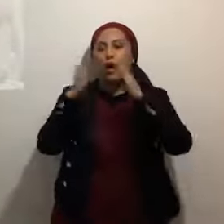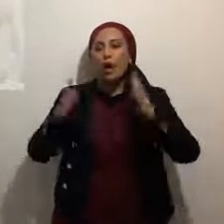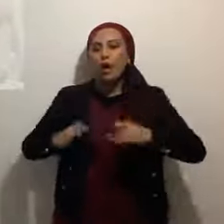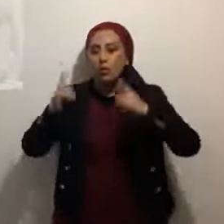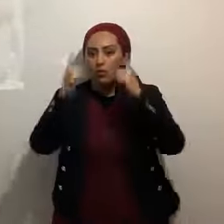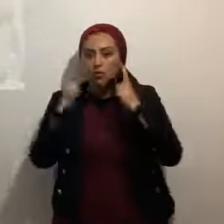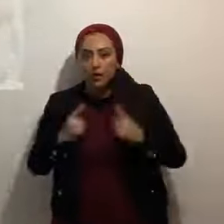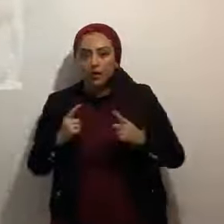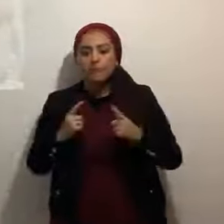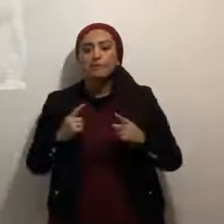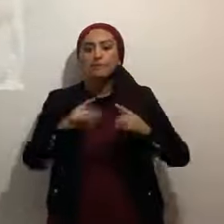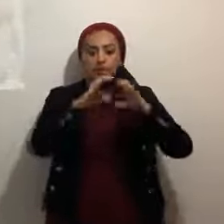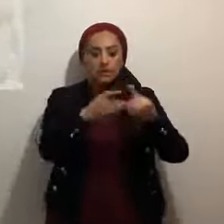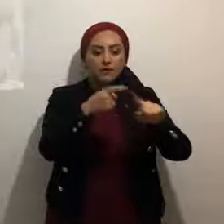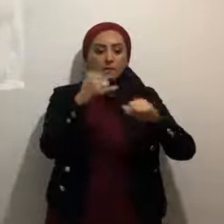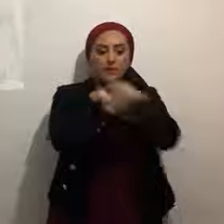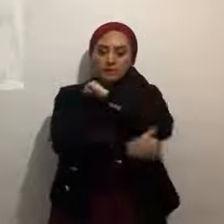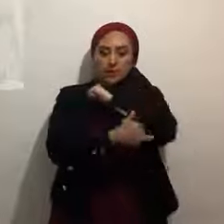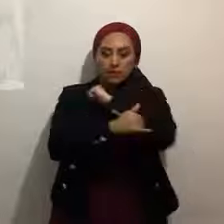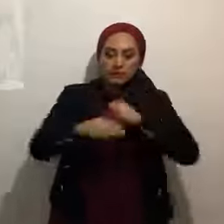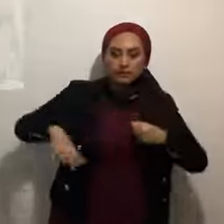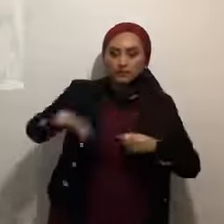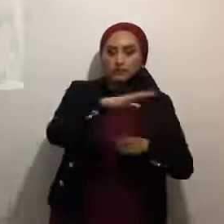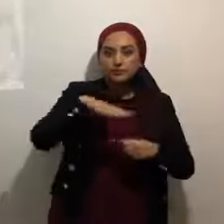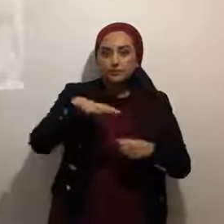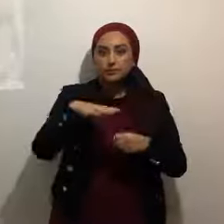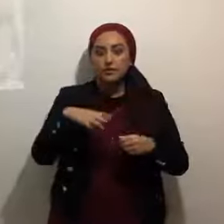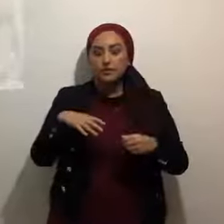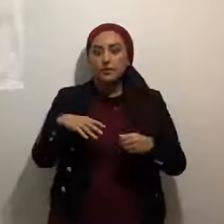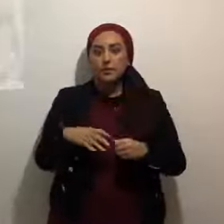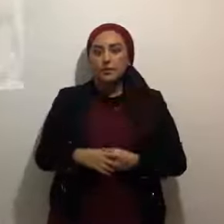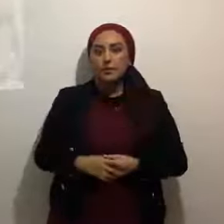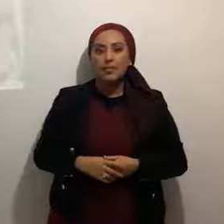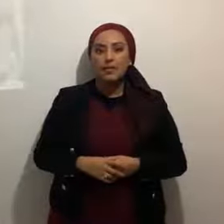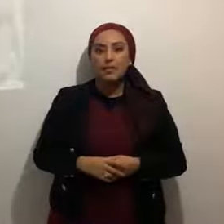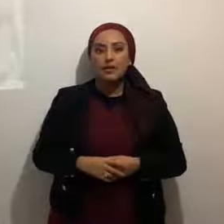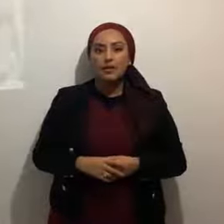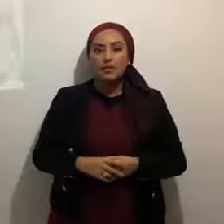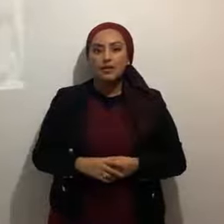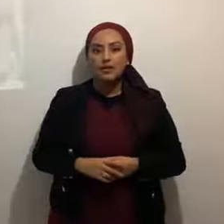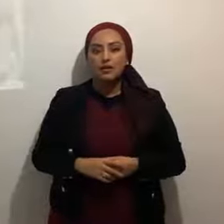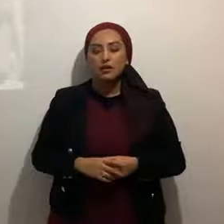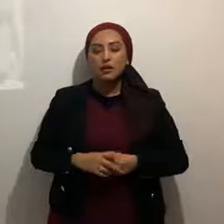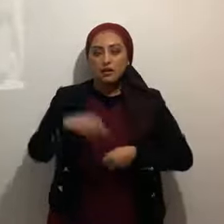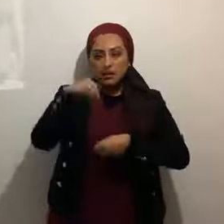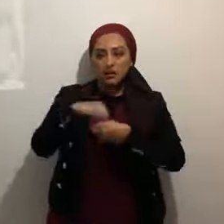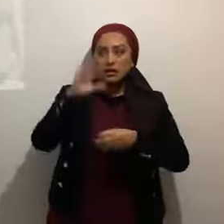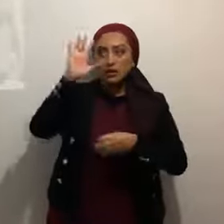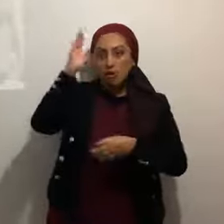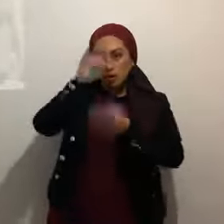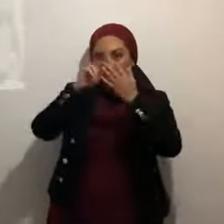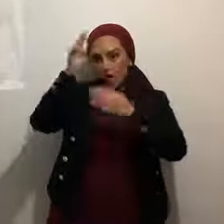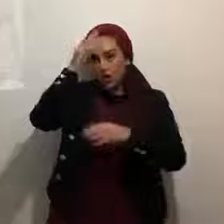un remanente de las naciones que no tengan nada que ver con Israel, en sus benditos ojos, o sea, en su mira para